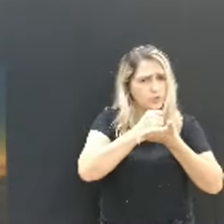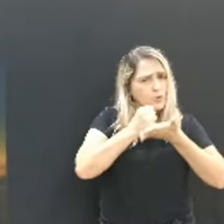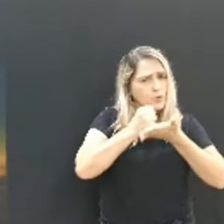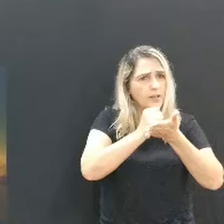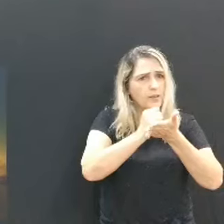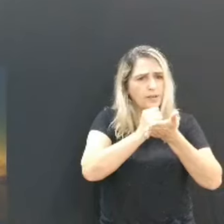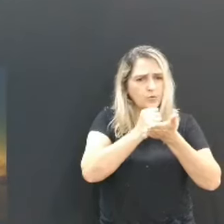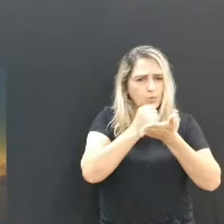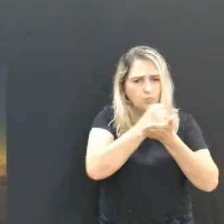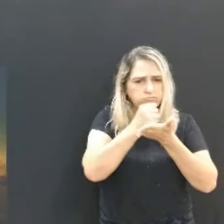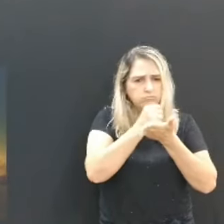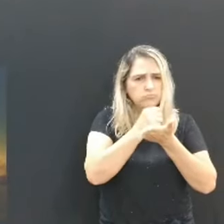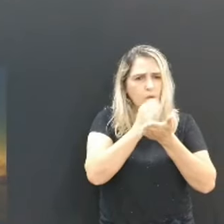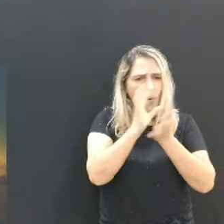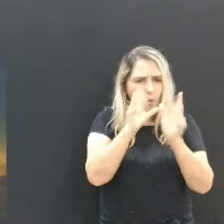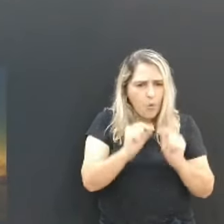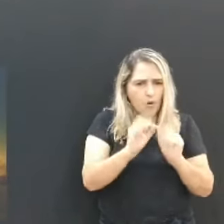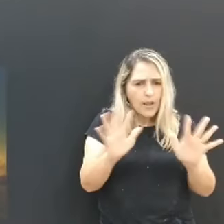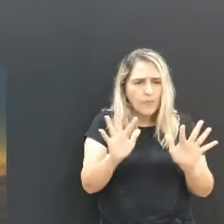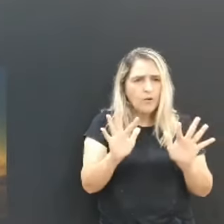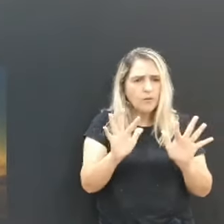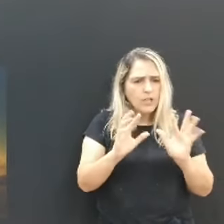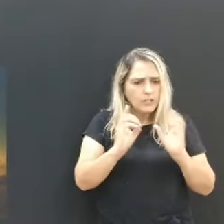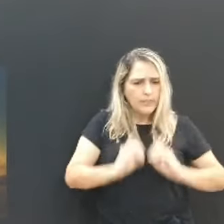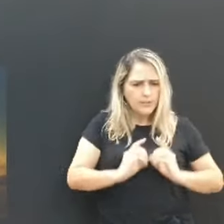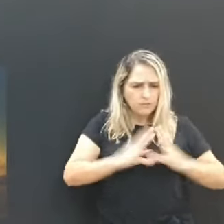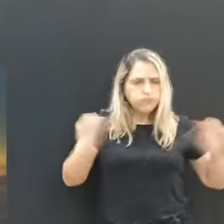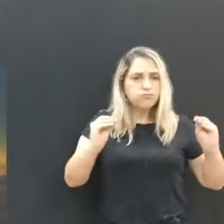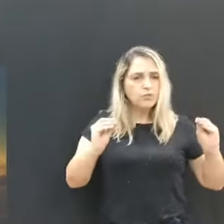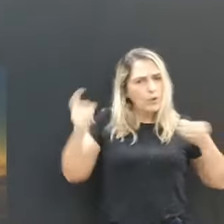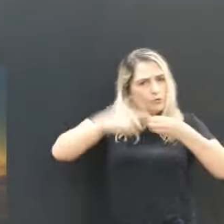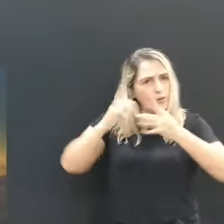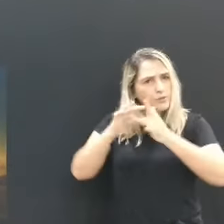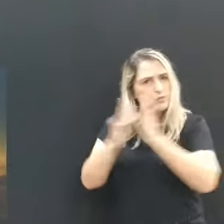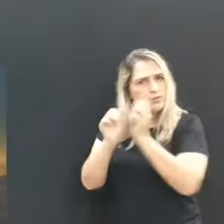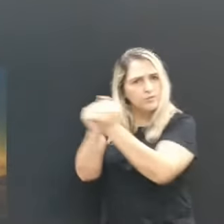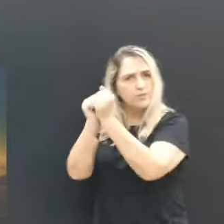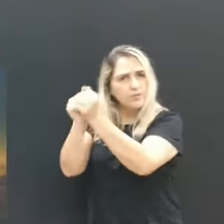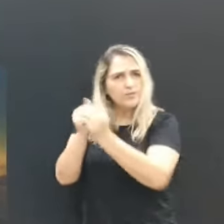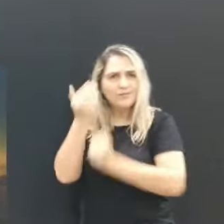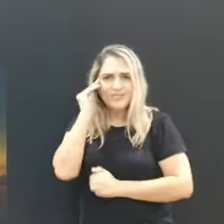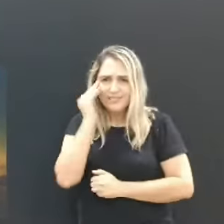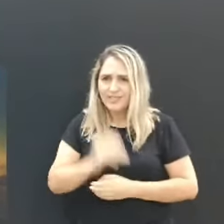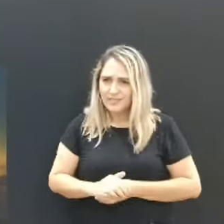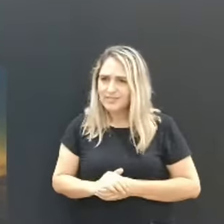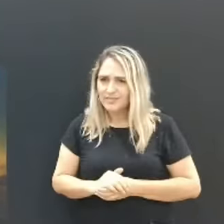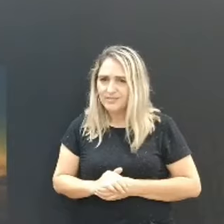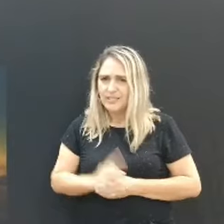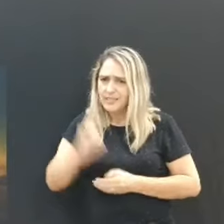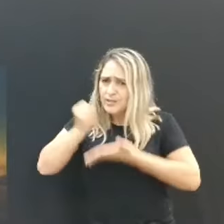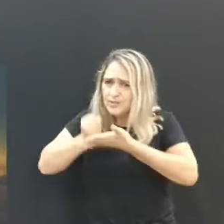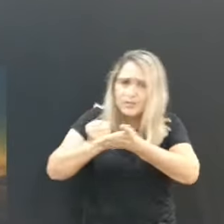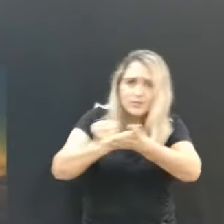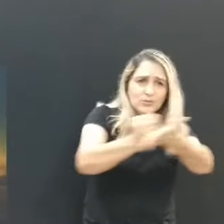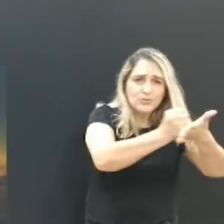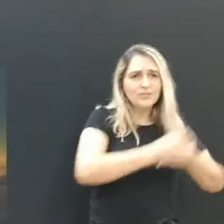cheio de coisas. Às vezes eu preciso de de recursos para me sentir melhor, de um